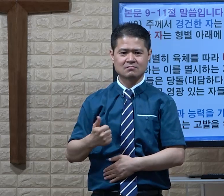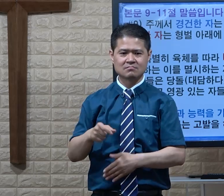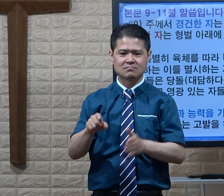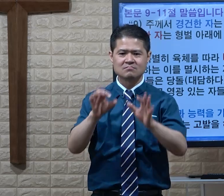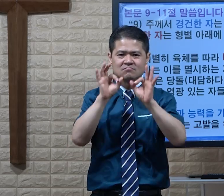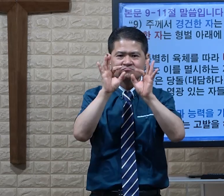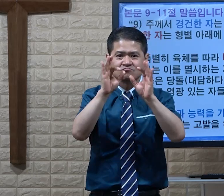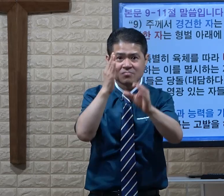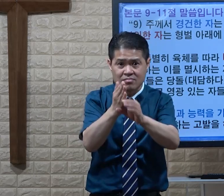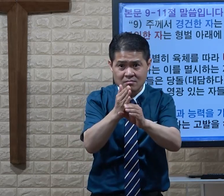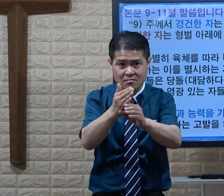베드로 또한